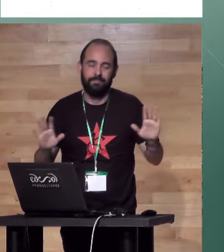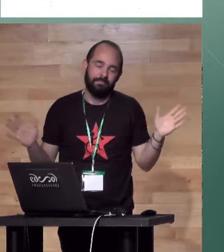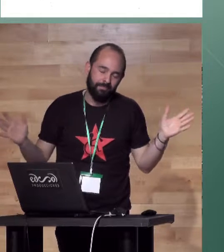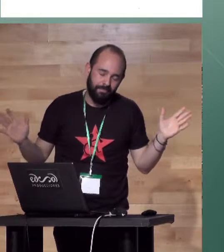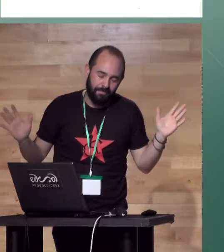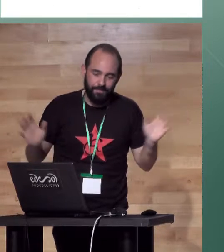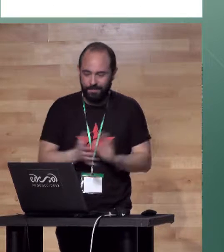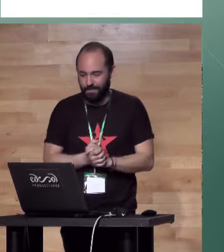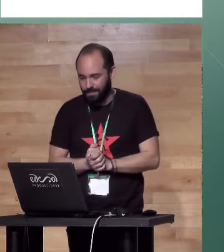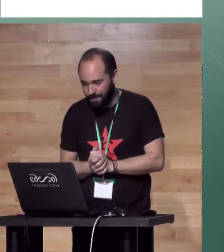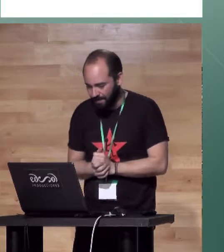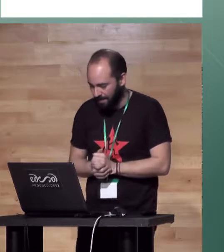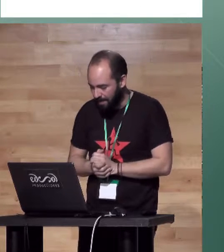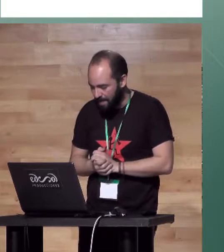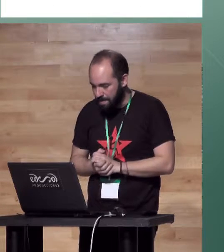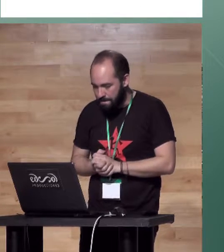Normalmente hablo, ¿eh?